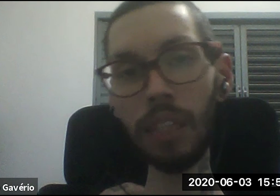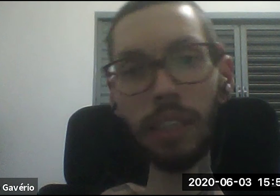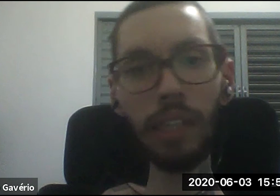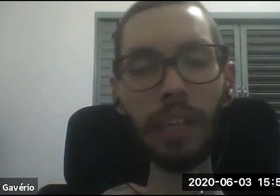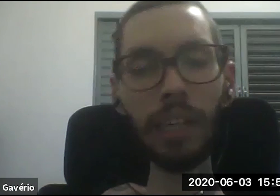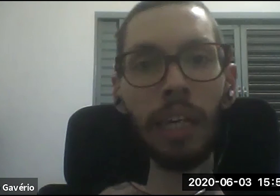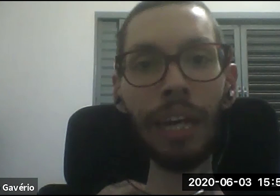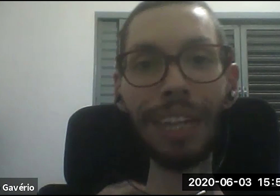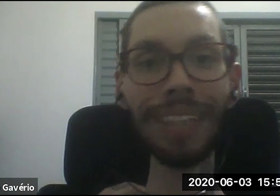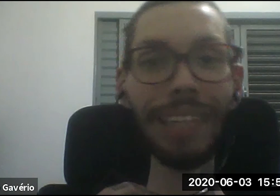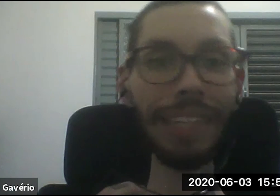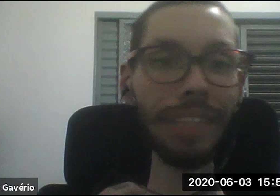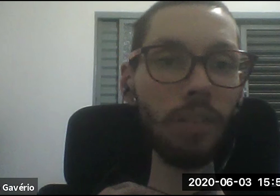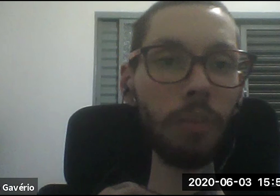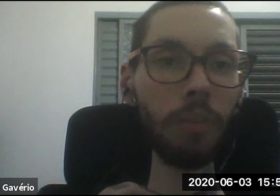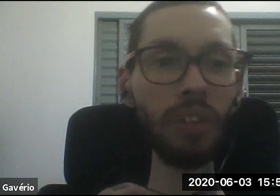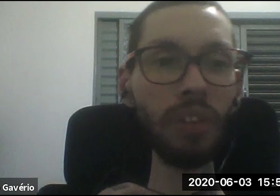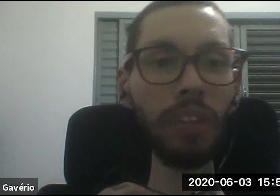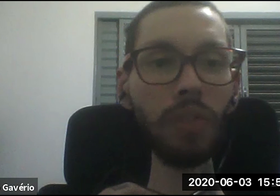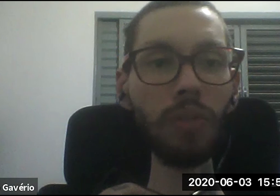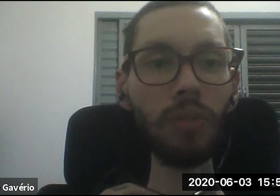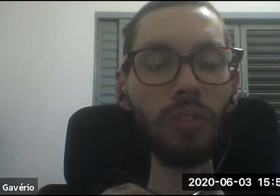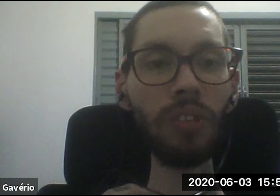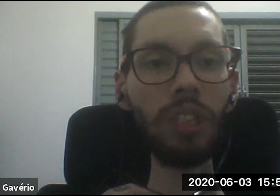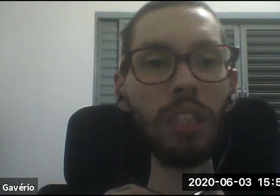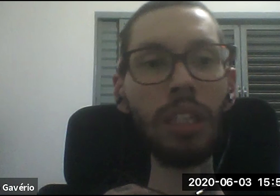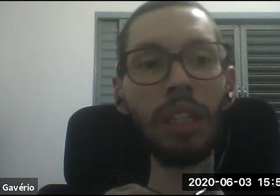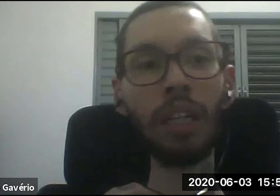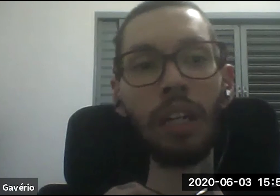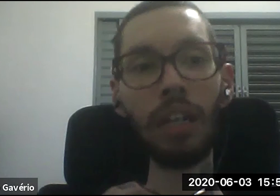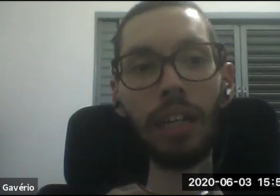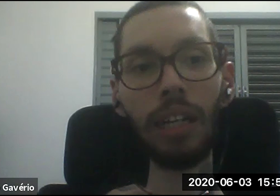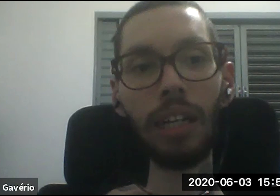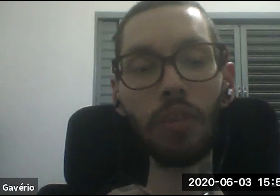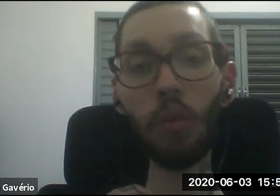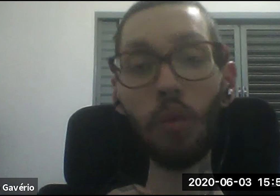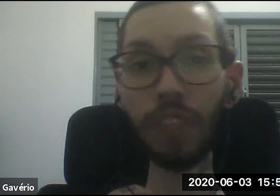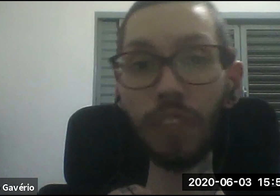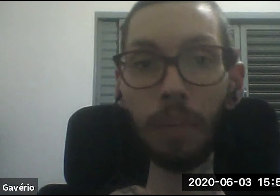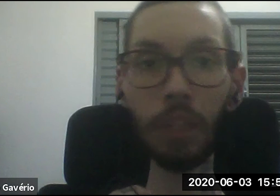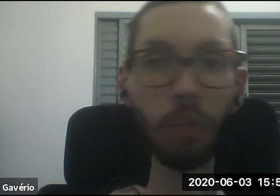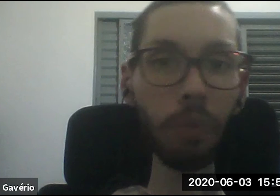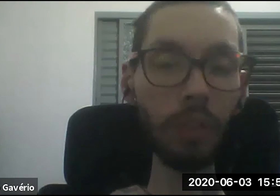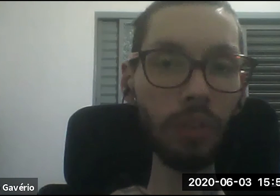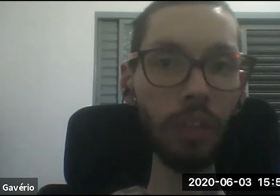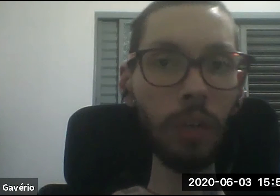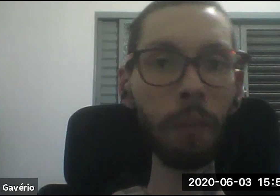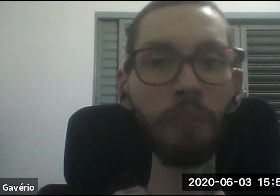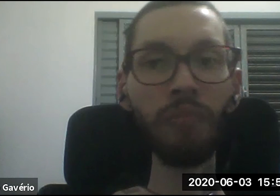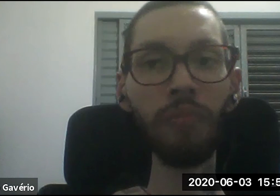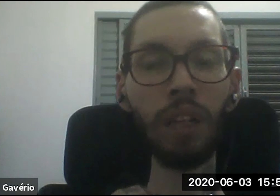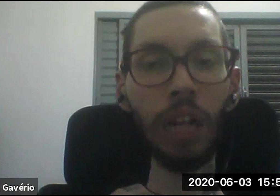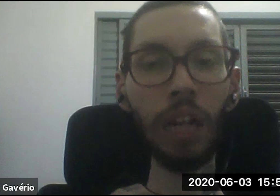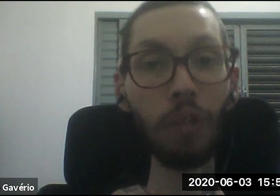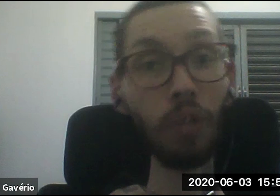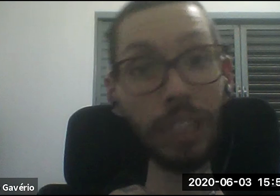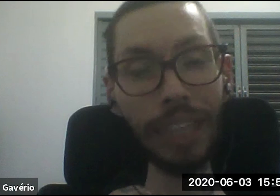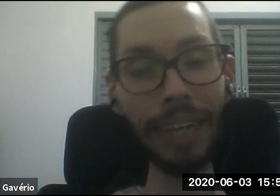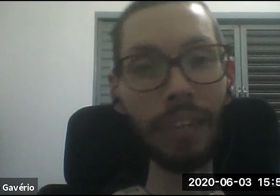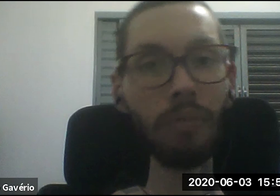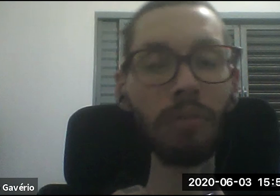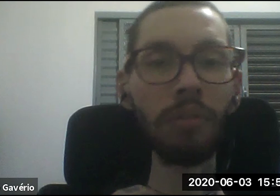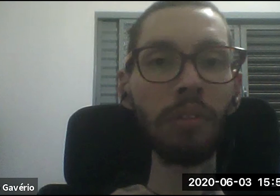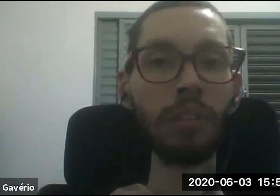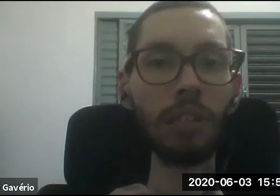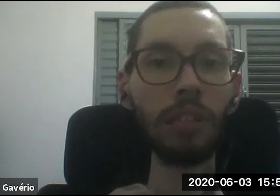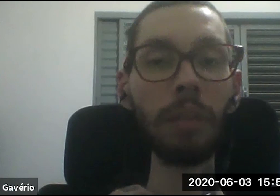também acelerando processos de um confinamento populacional